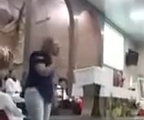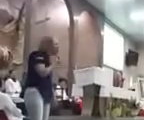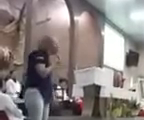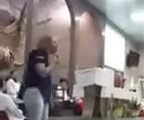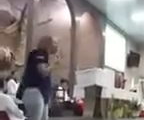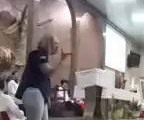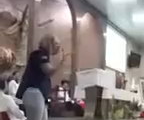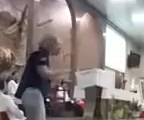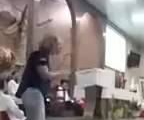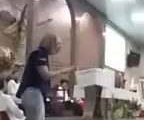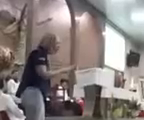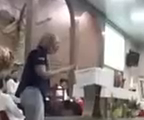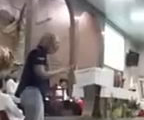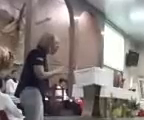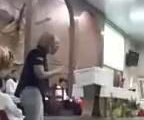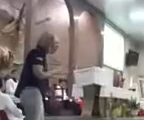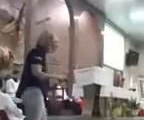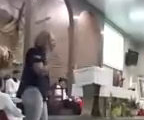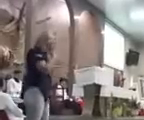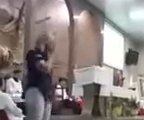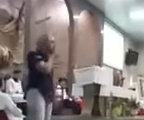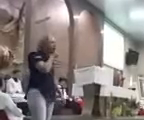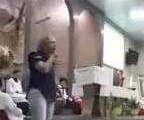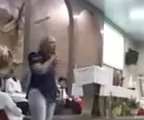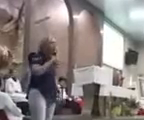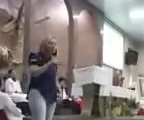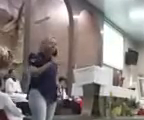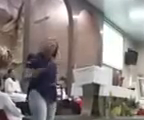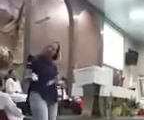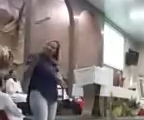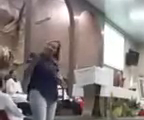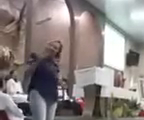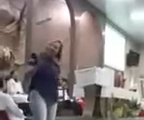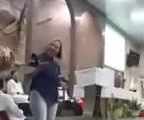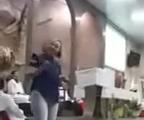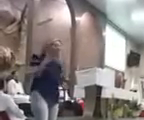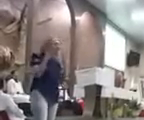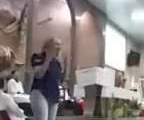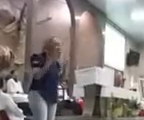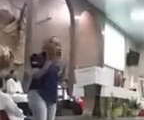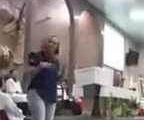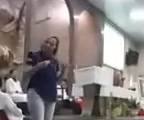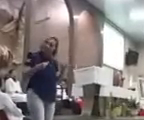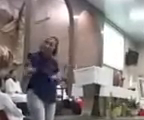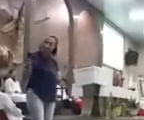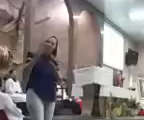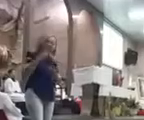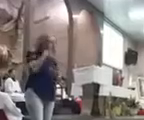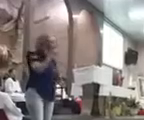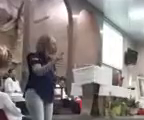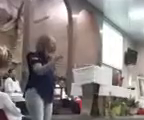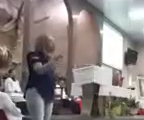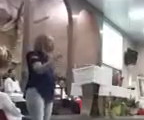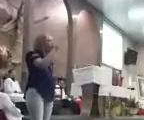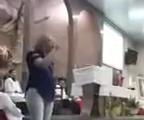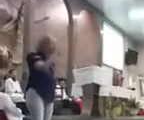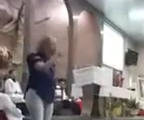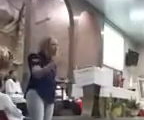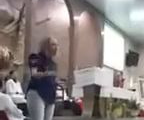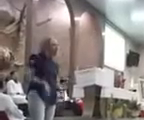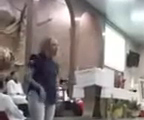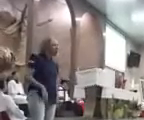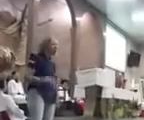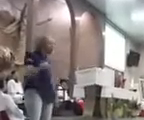mãe empurrava e ele deitava de novo aqui no ombro da mãe. Ela fazia de tudo, e ele nada